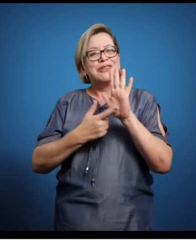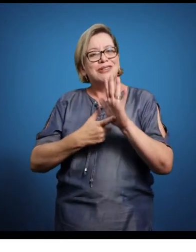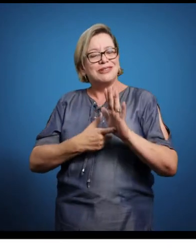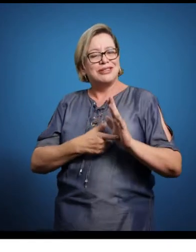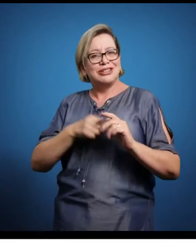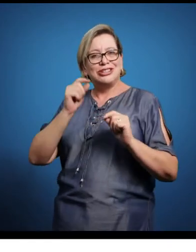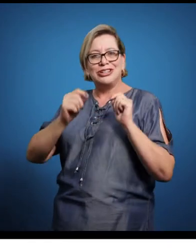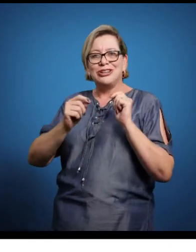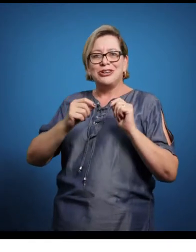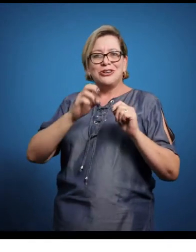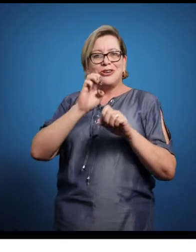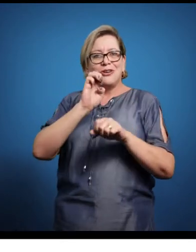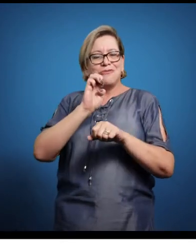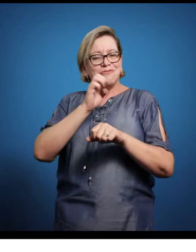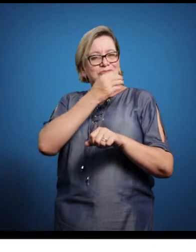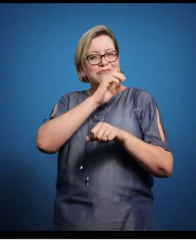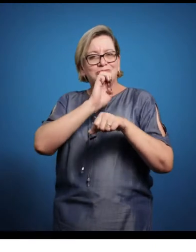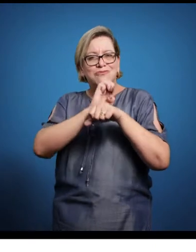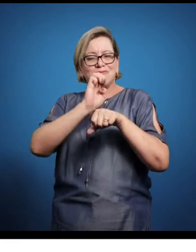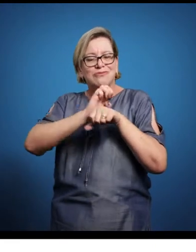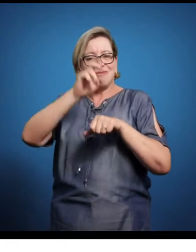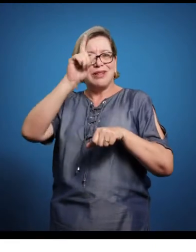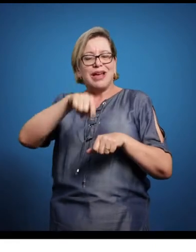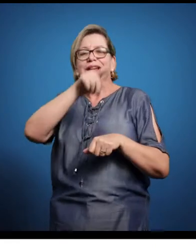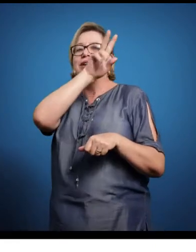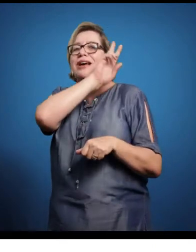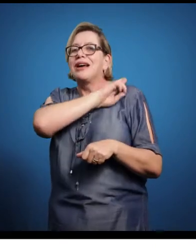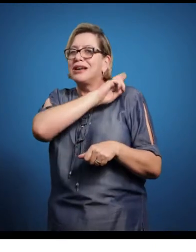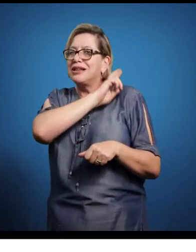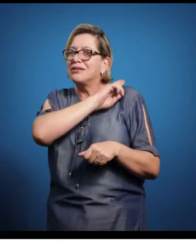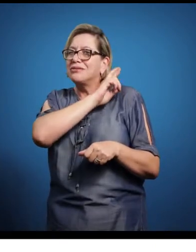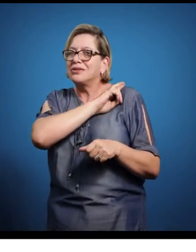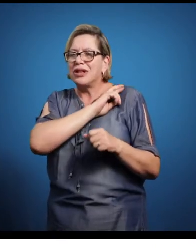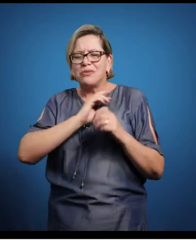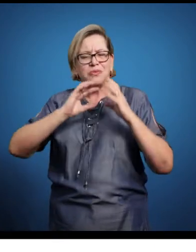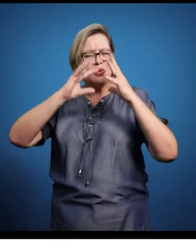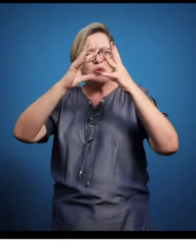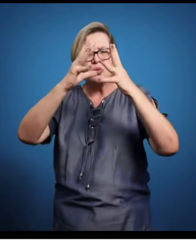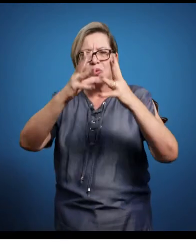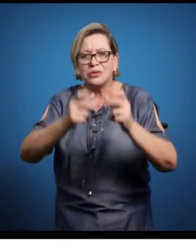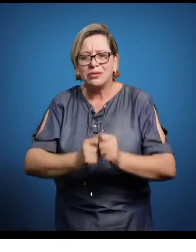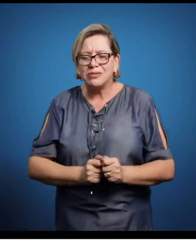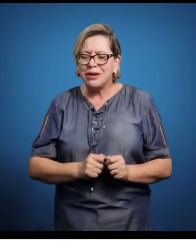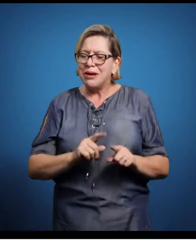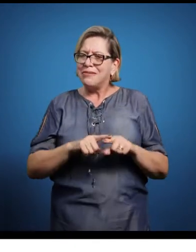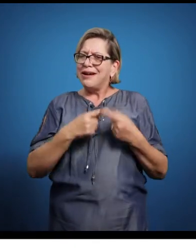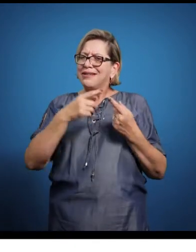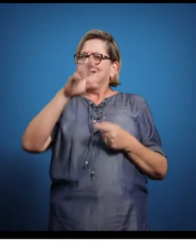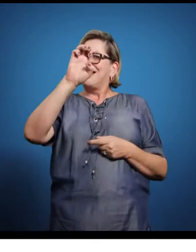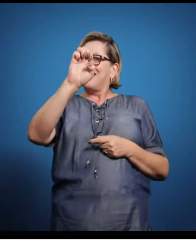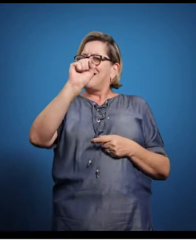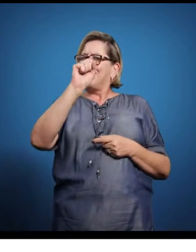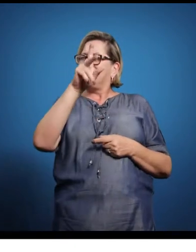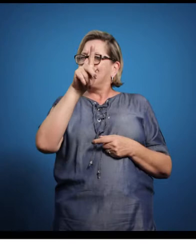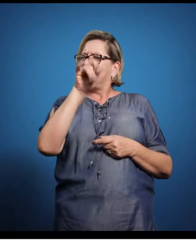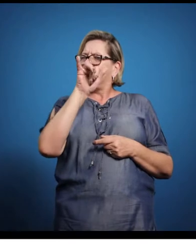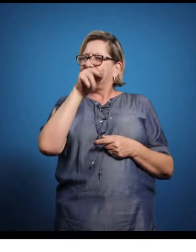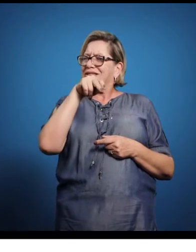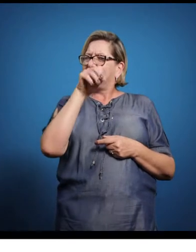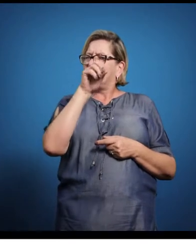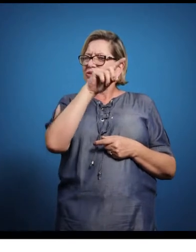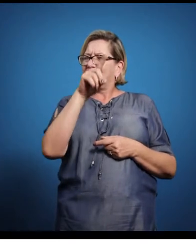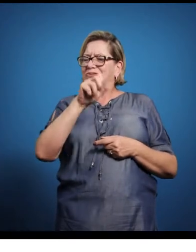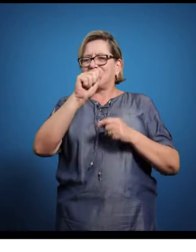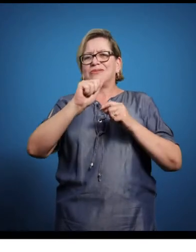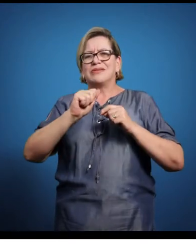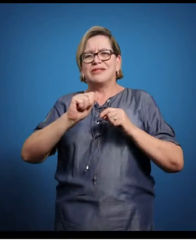estado seria o responsável por todas as decisões enquanto espinosa pensar um pouco diferente ou seja um estado